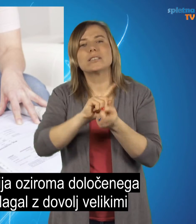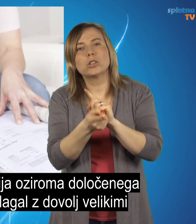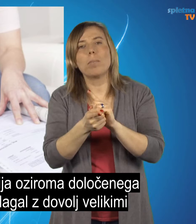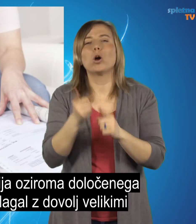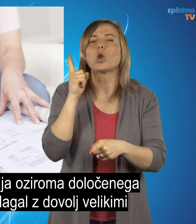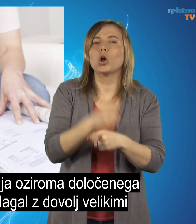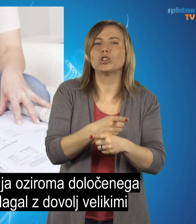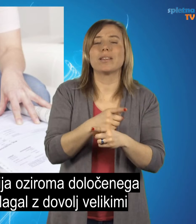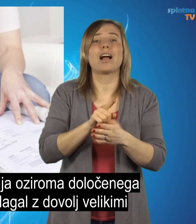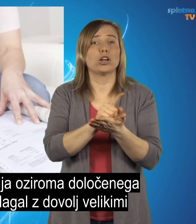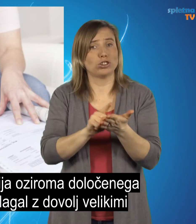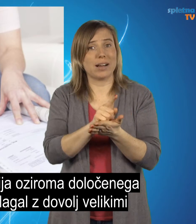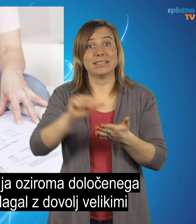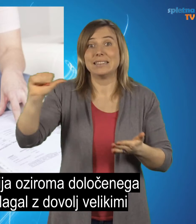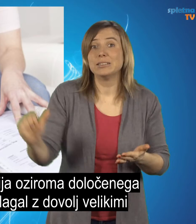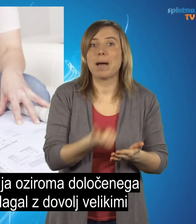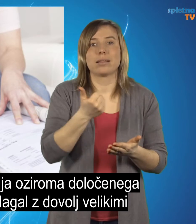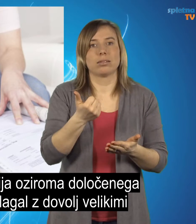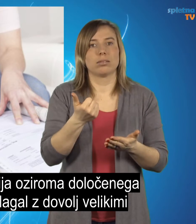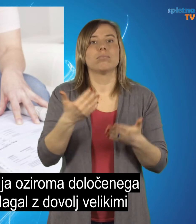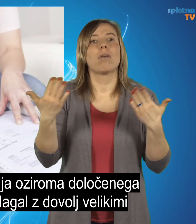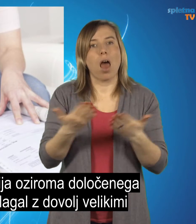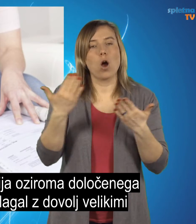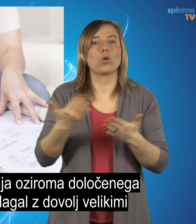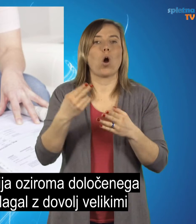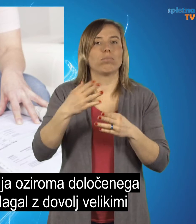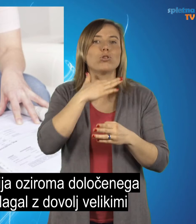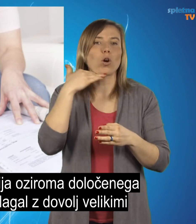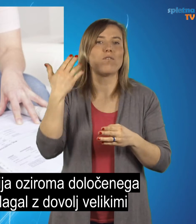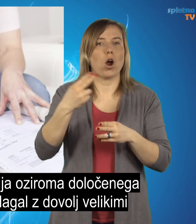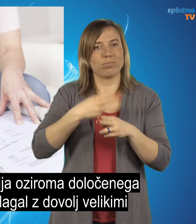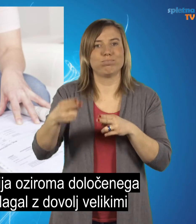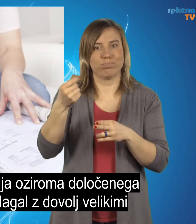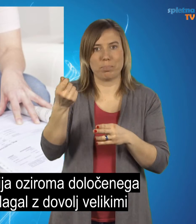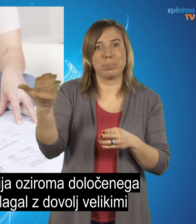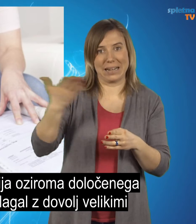dovolj velikimi prilivi, ki mu bodo omogočali odplačevanje kreditnih obveznosti.